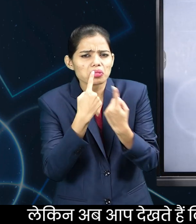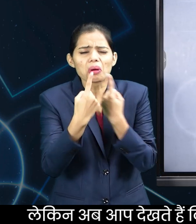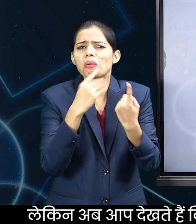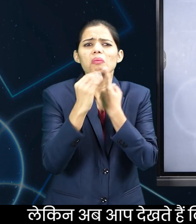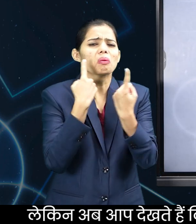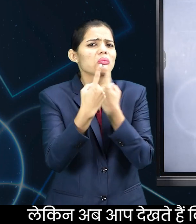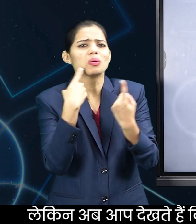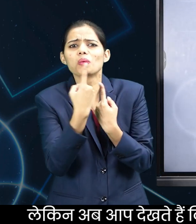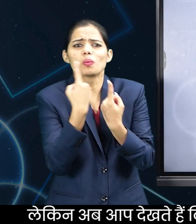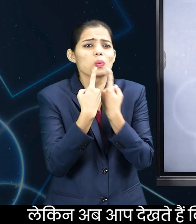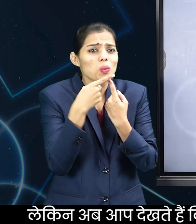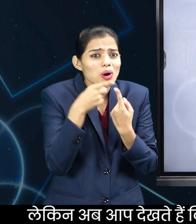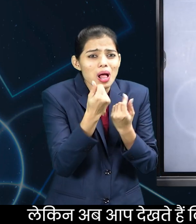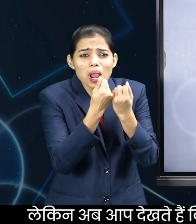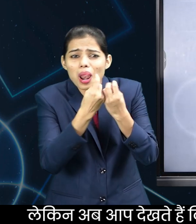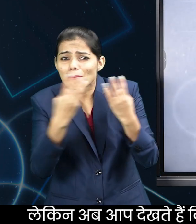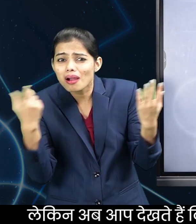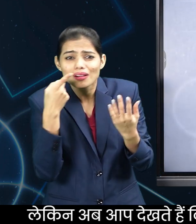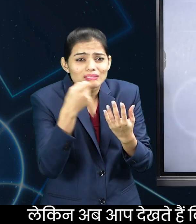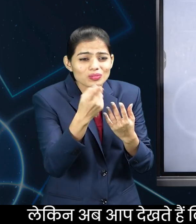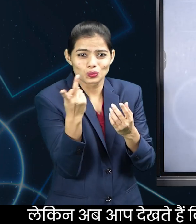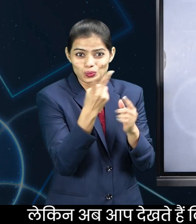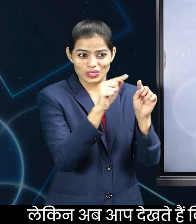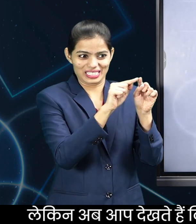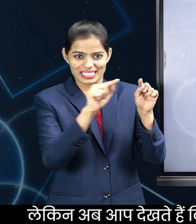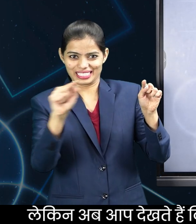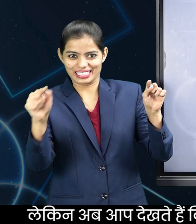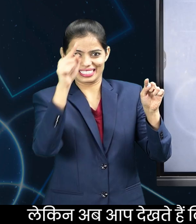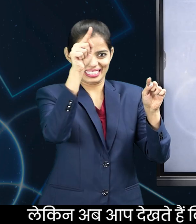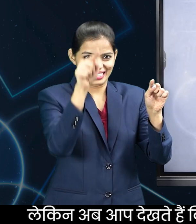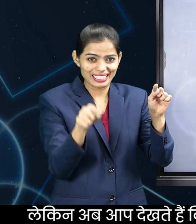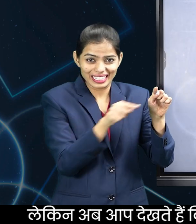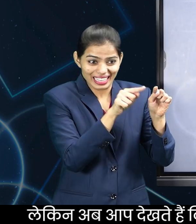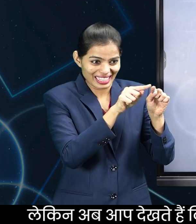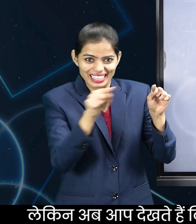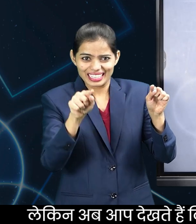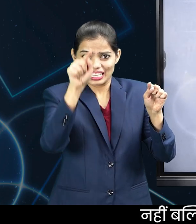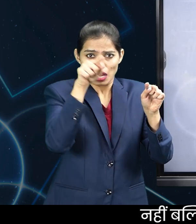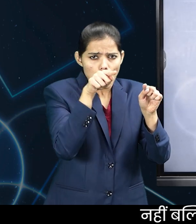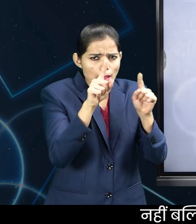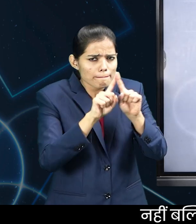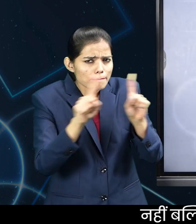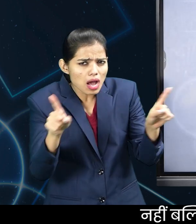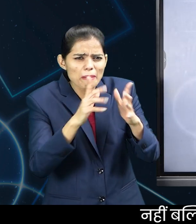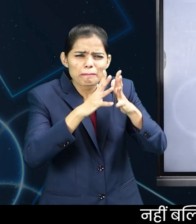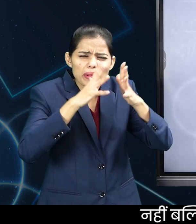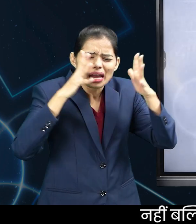हम केवल दो संख्या रेखाओं पर संख्याओं के बारे में ही नहीं बल्कि बहुत कुछ